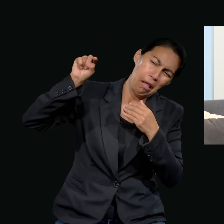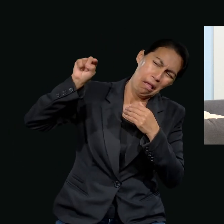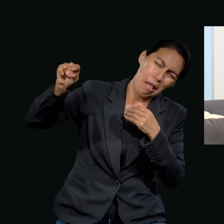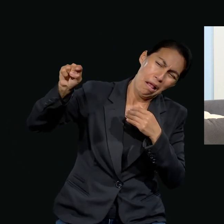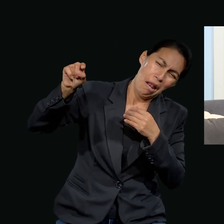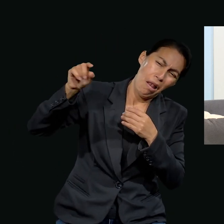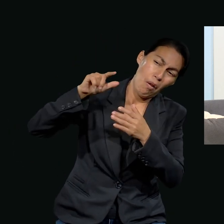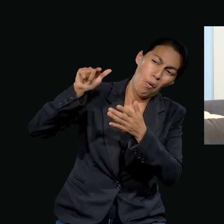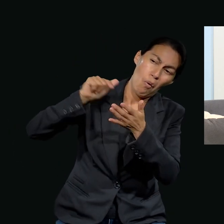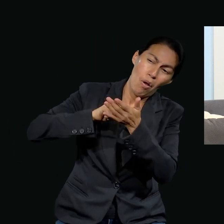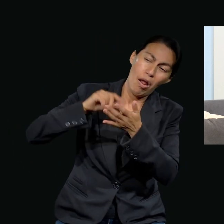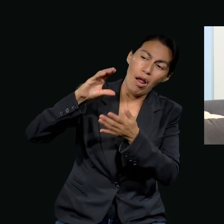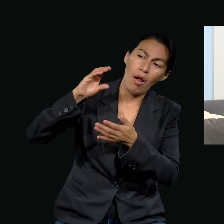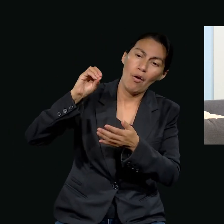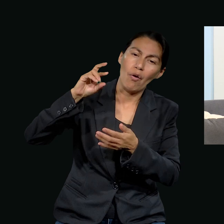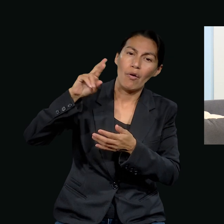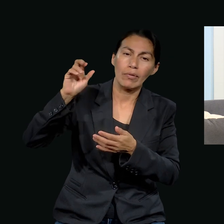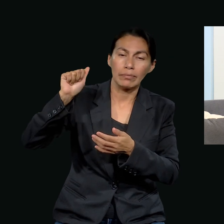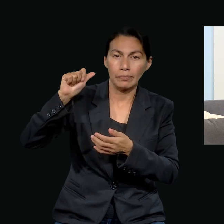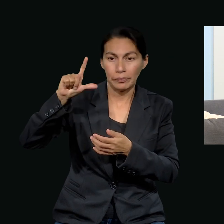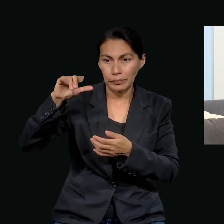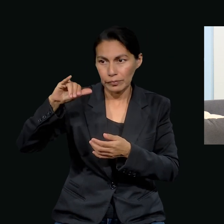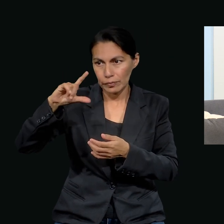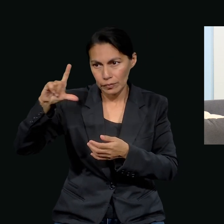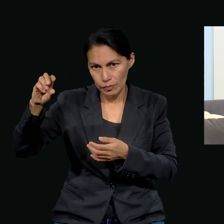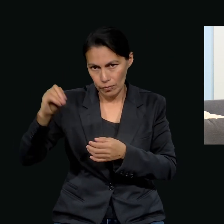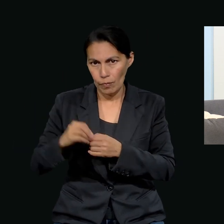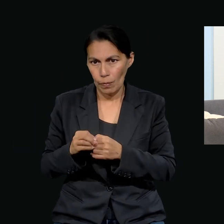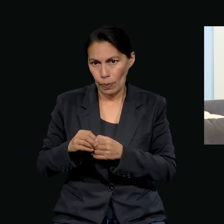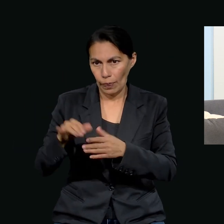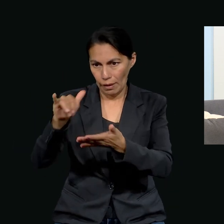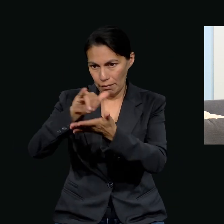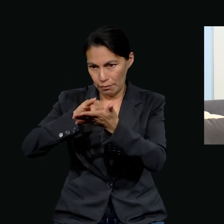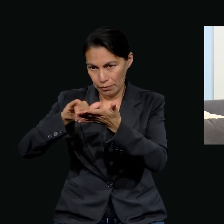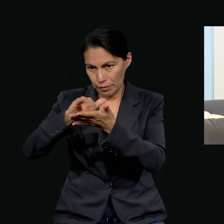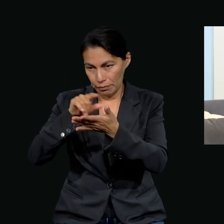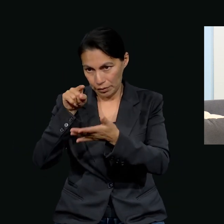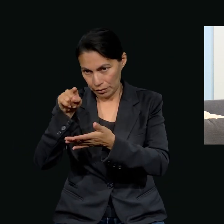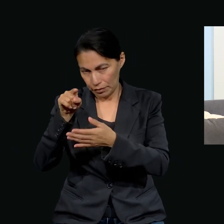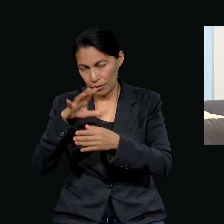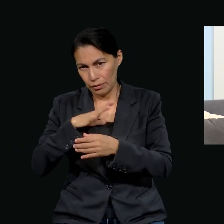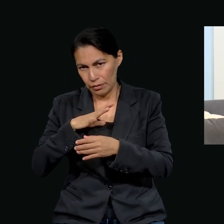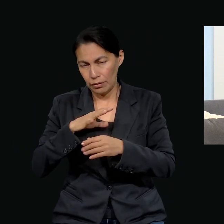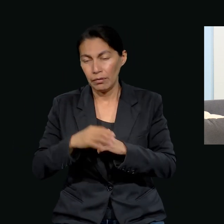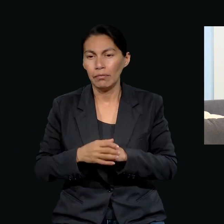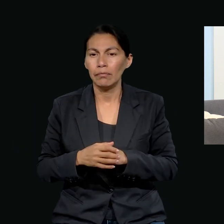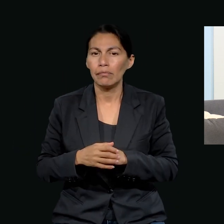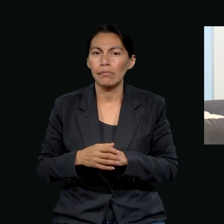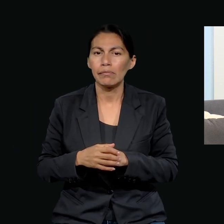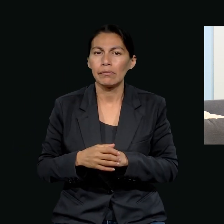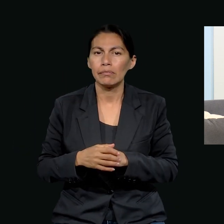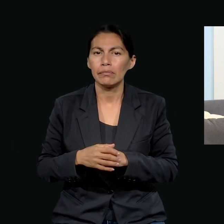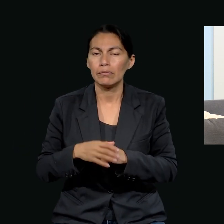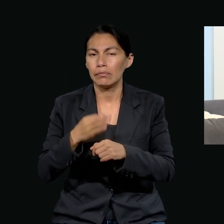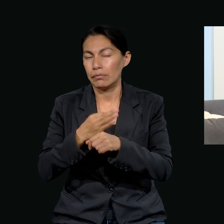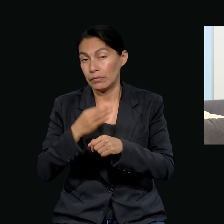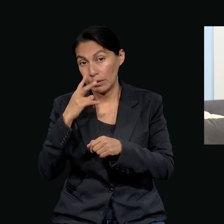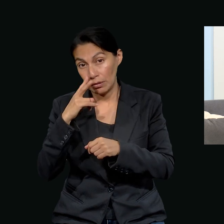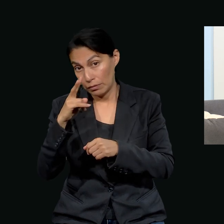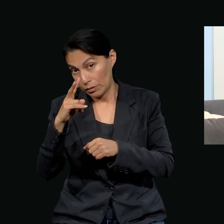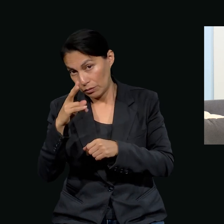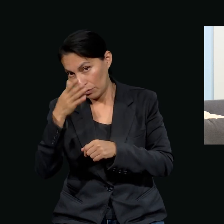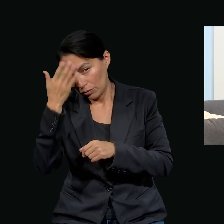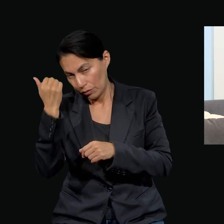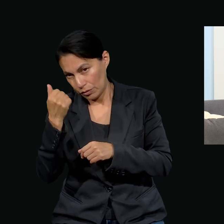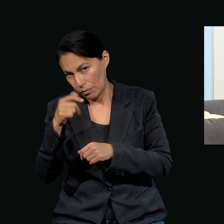Corralillo. Pues, si usted ve en el mapa, hay una de las diapositivas, aparece, no sé si estarán en este